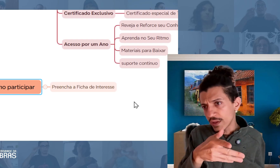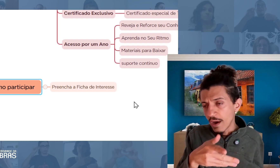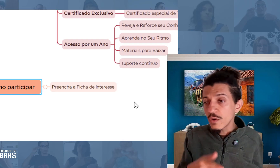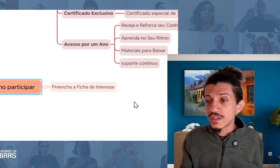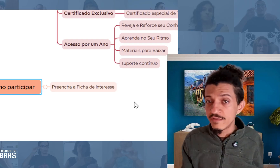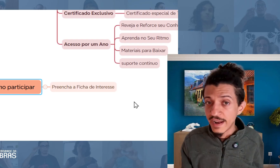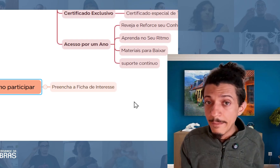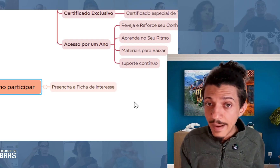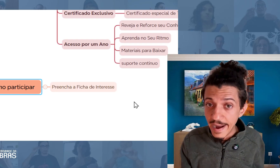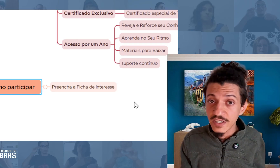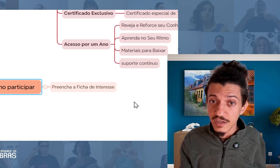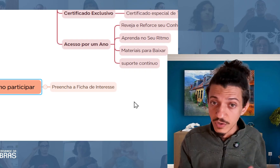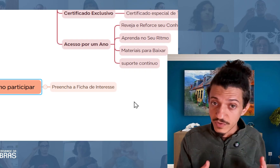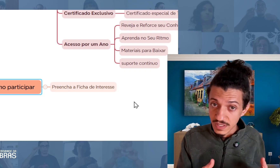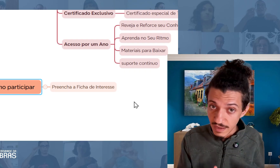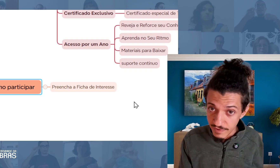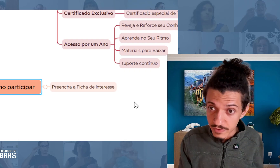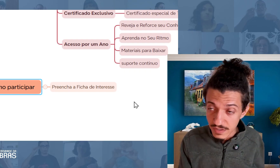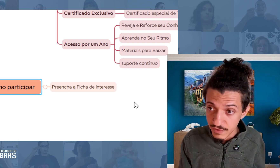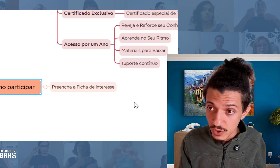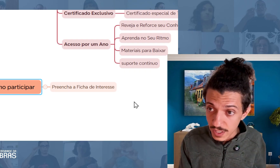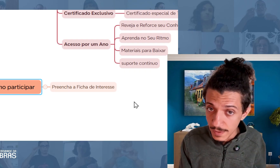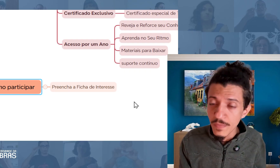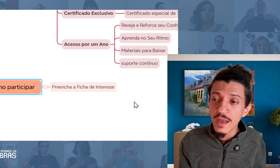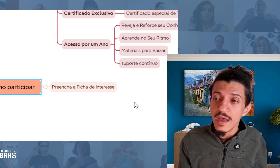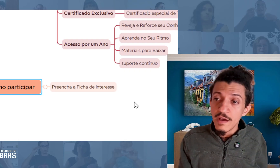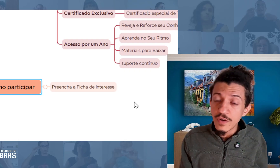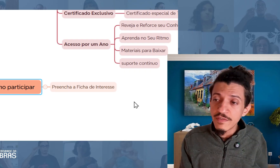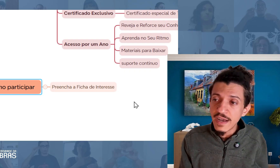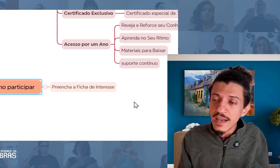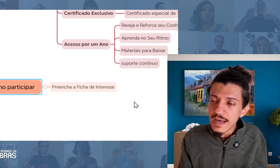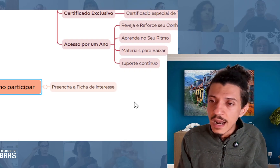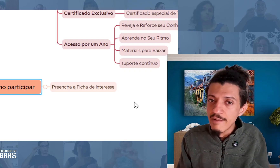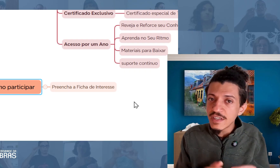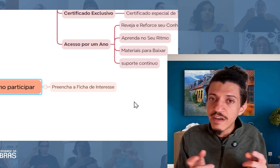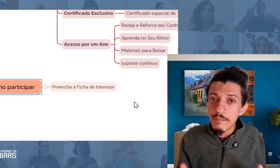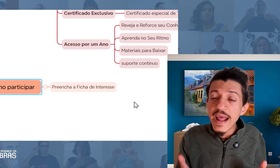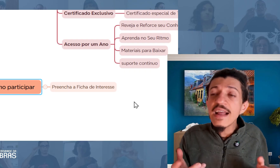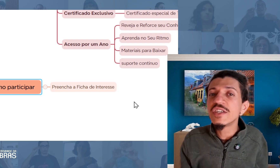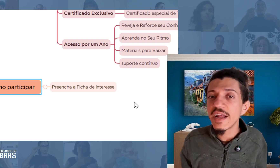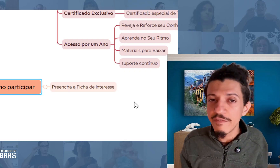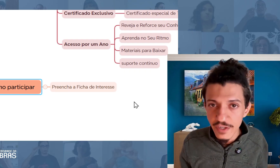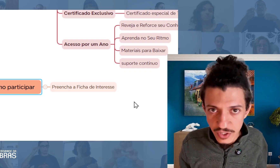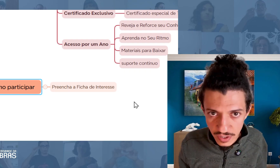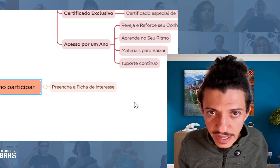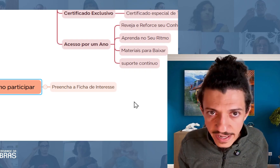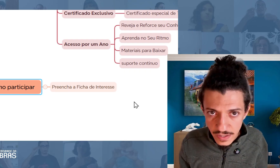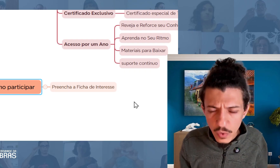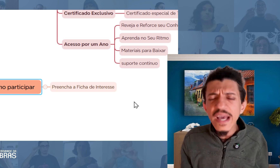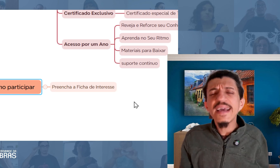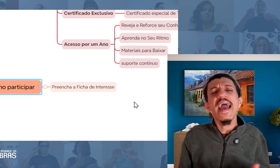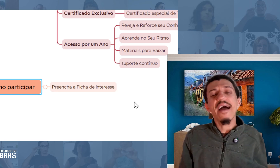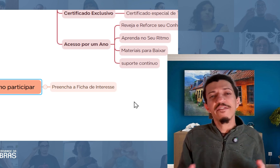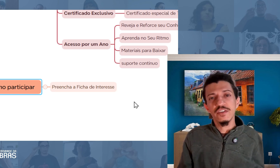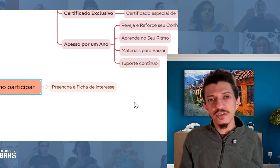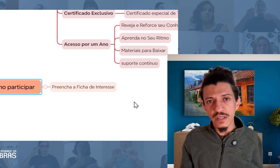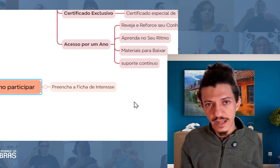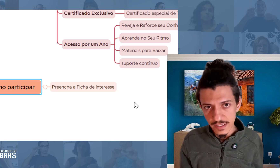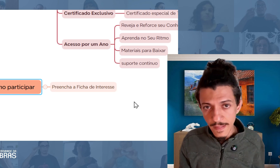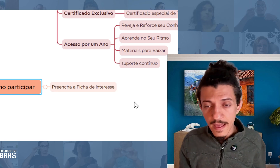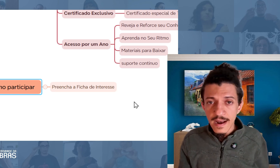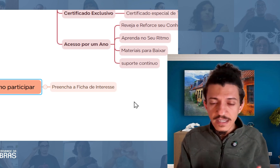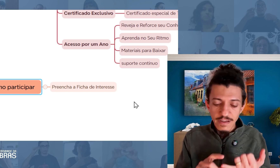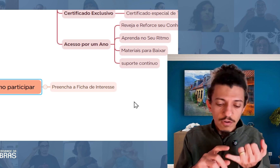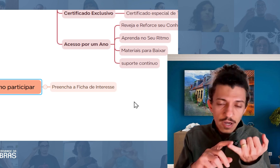o botão que tiver na página onde você está vendo esse vídeo aqui. Você vai clicar lá e você vai preencher a ficha de interesse. O que é a ficha de